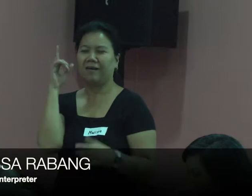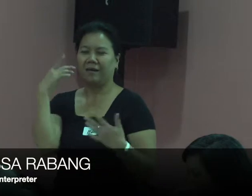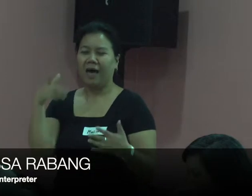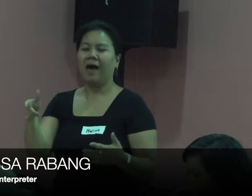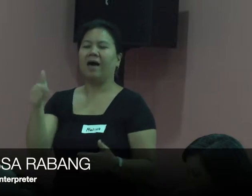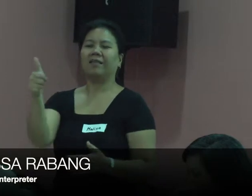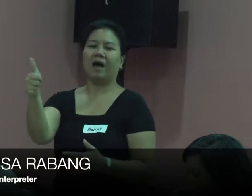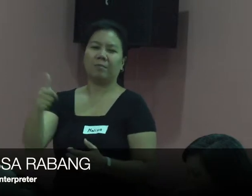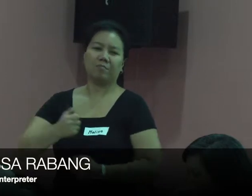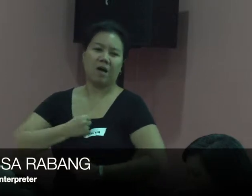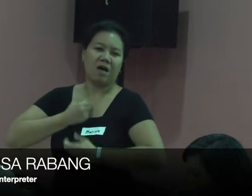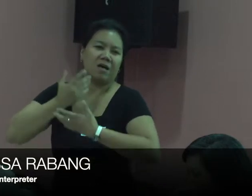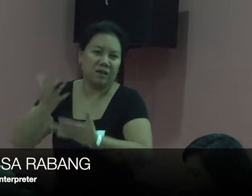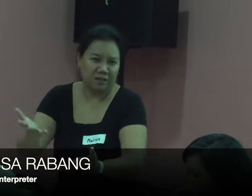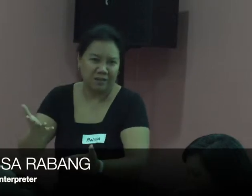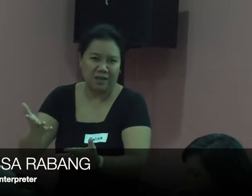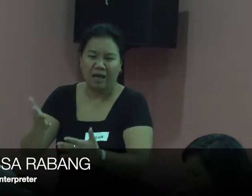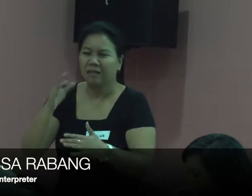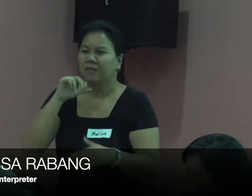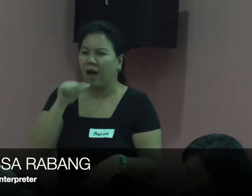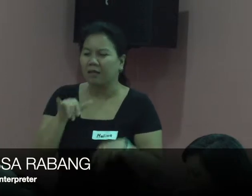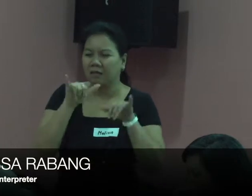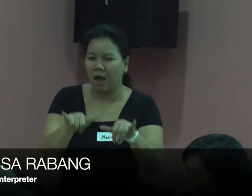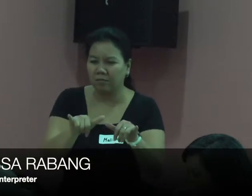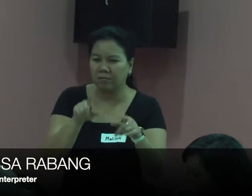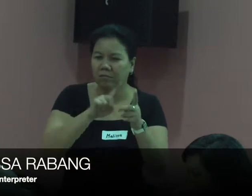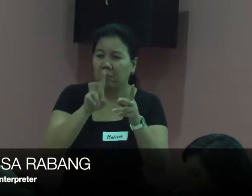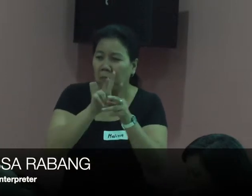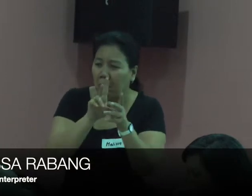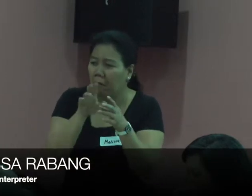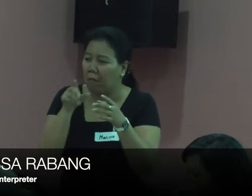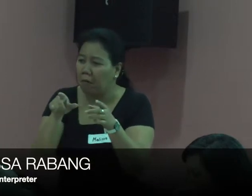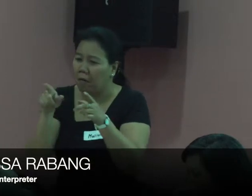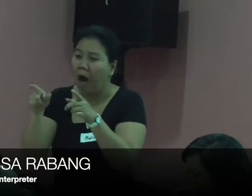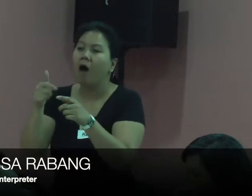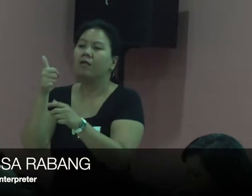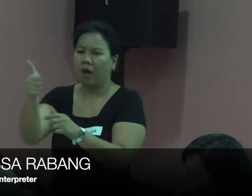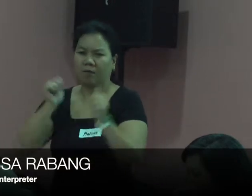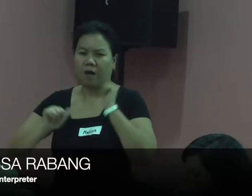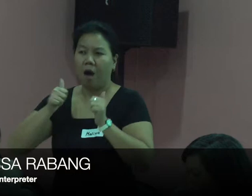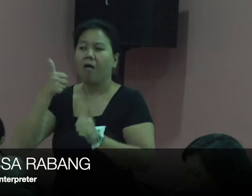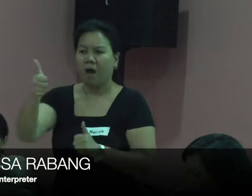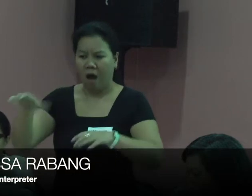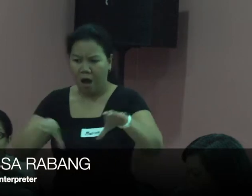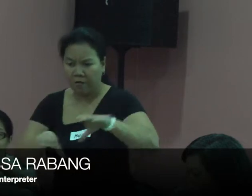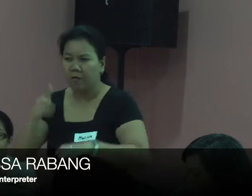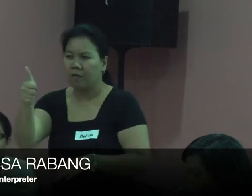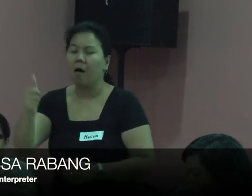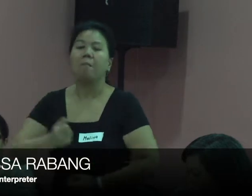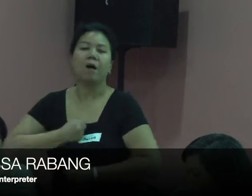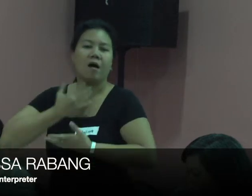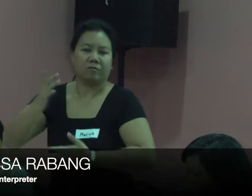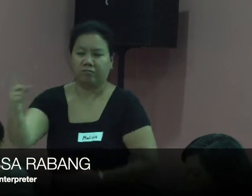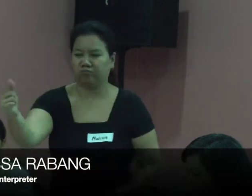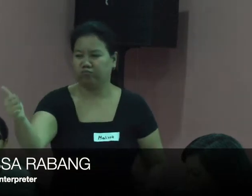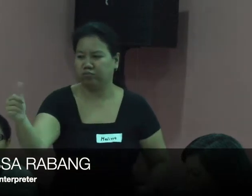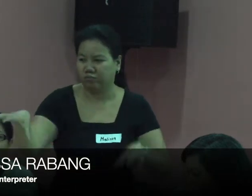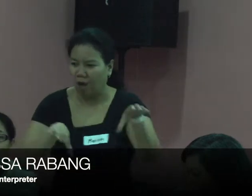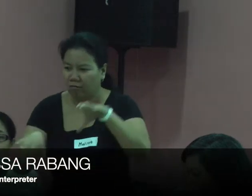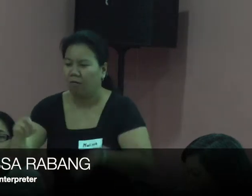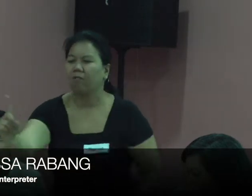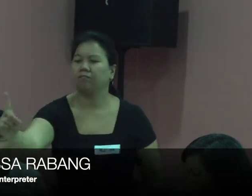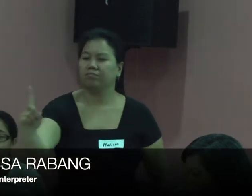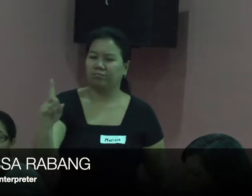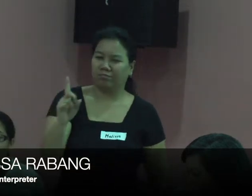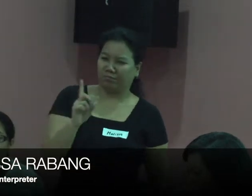yung jeans ko. Pero yung gano'n, just find a way for that deaf person to express kung ano yung